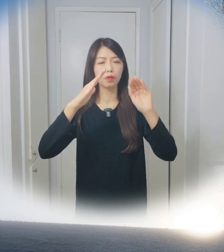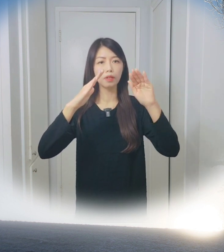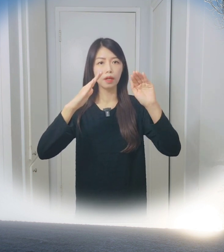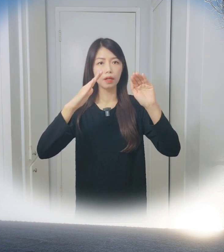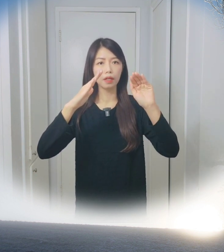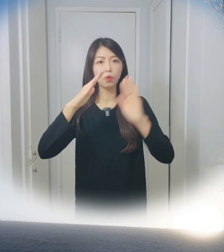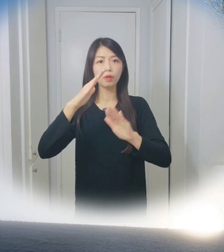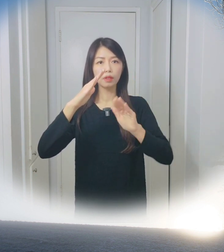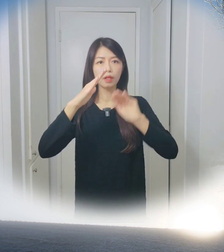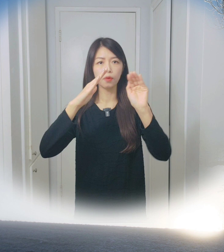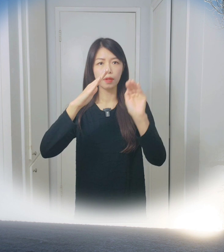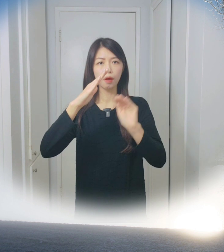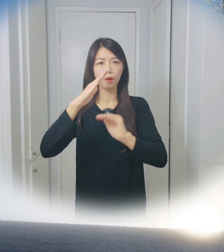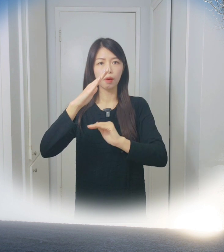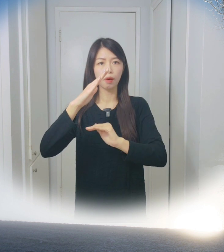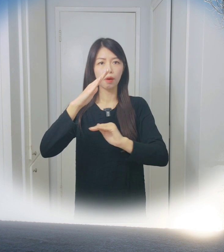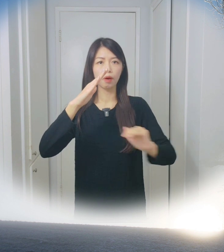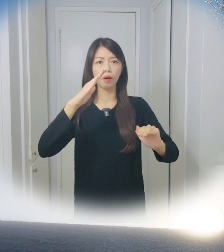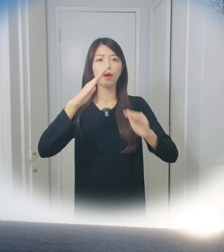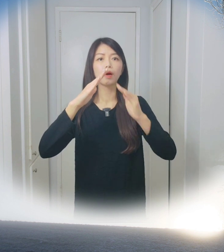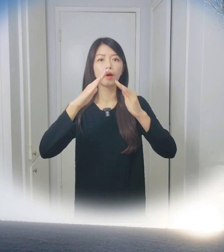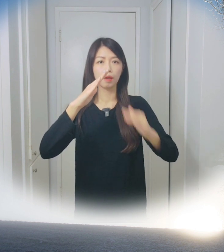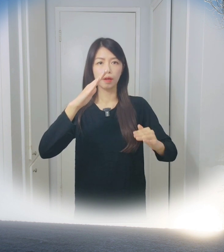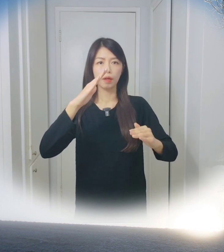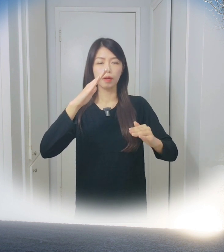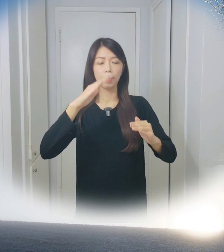다른 손은 이 손끝을 이용해서